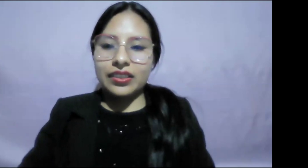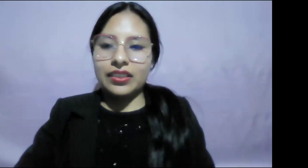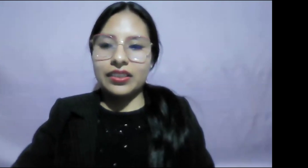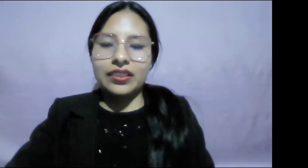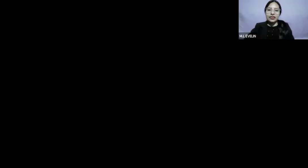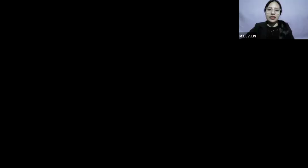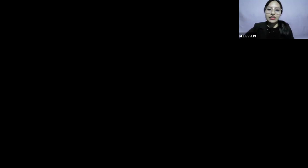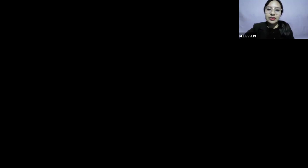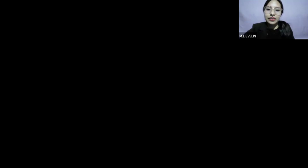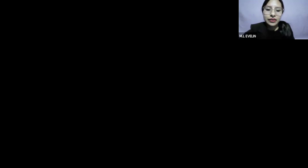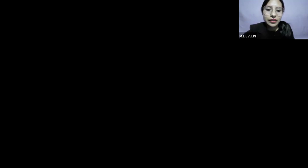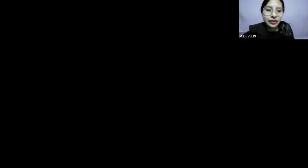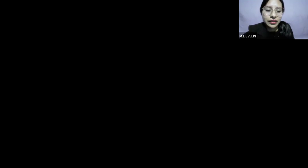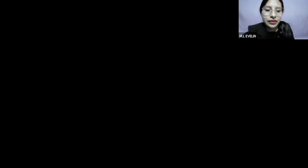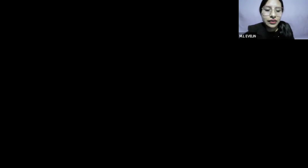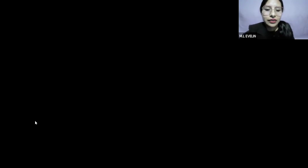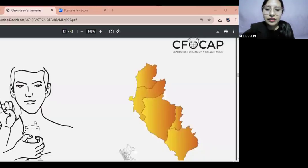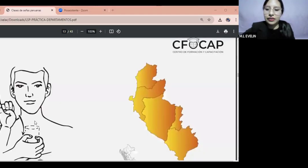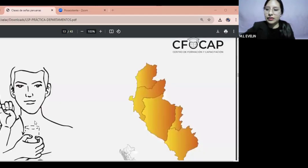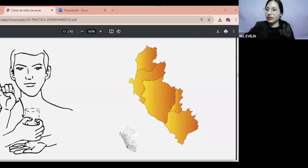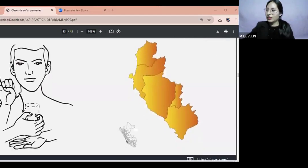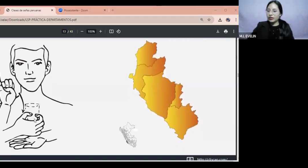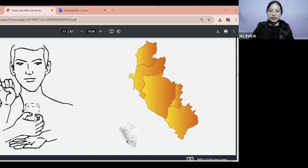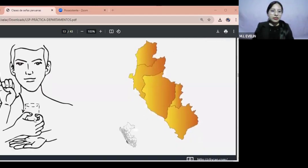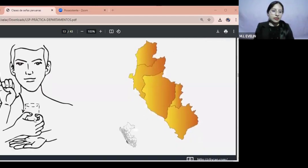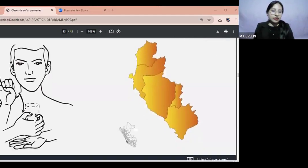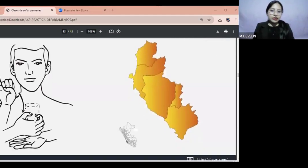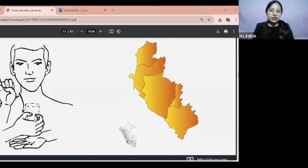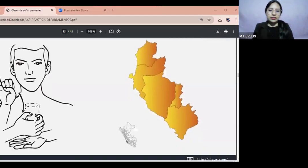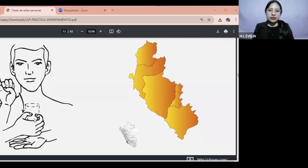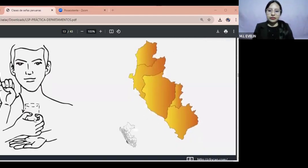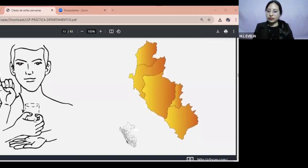excelente continuamos con ica